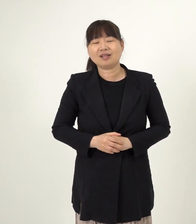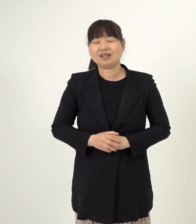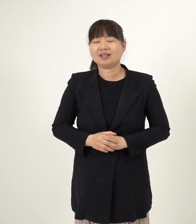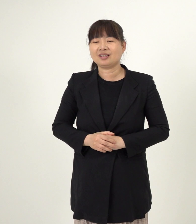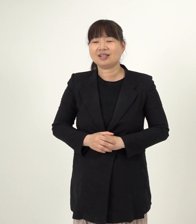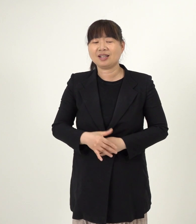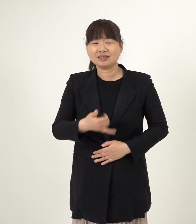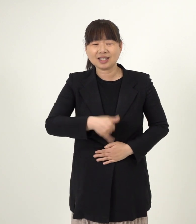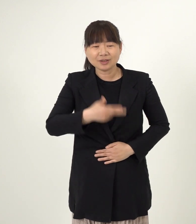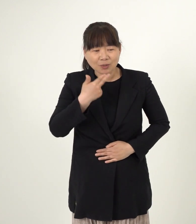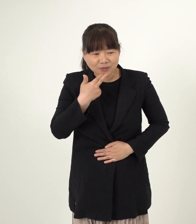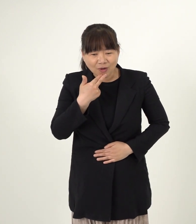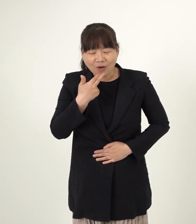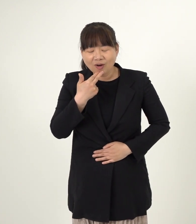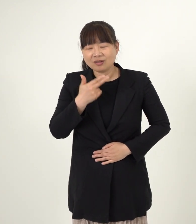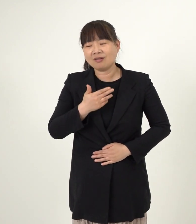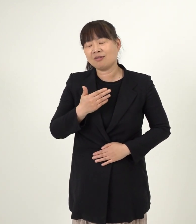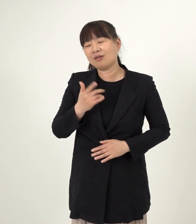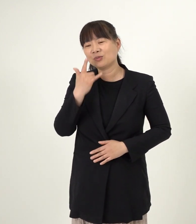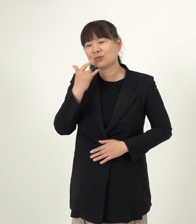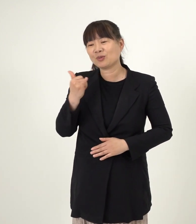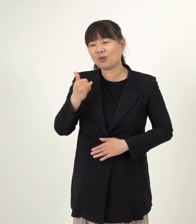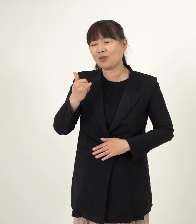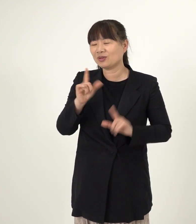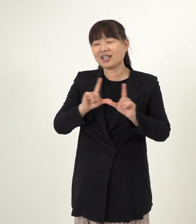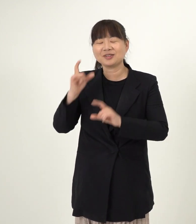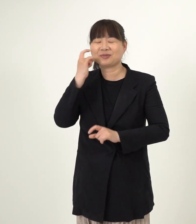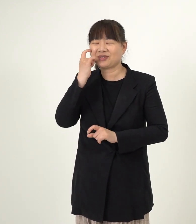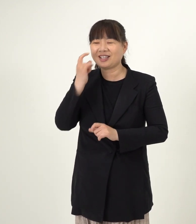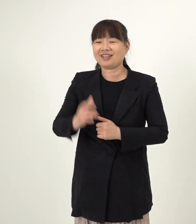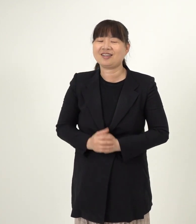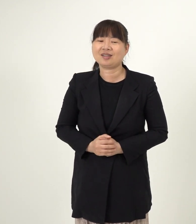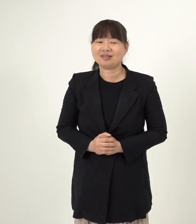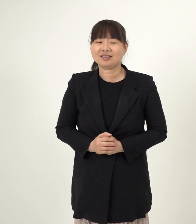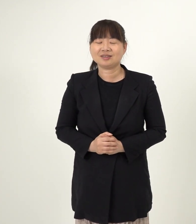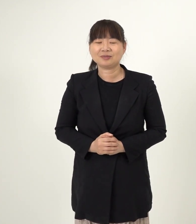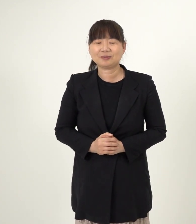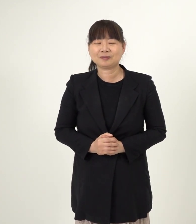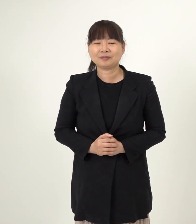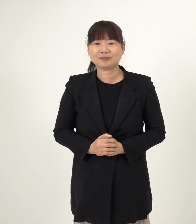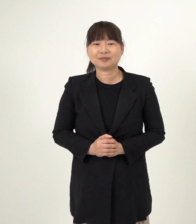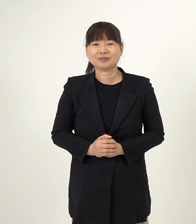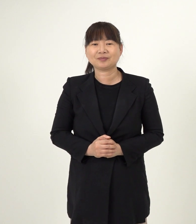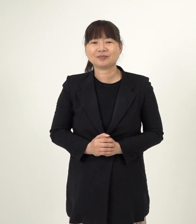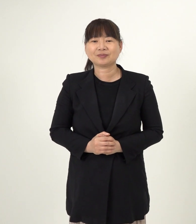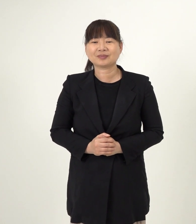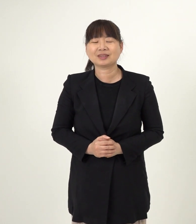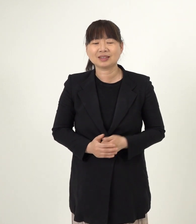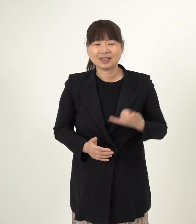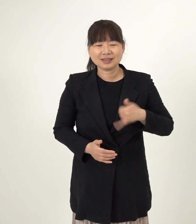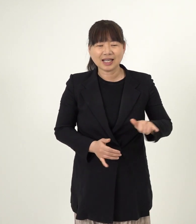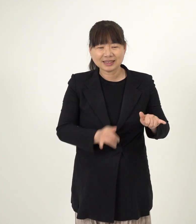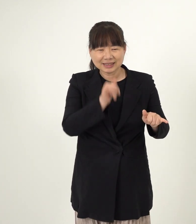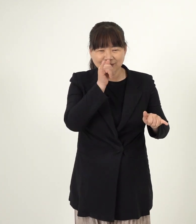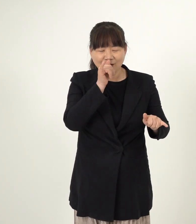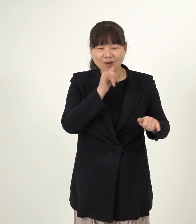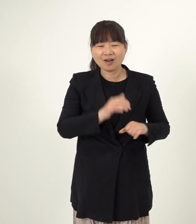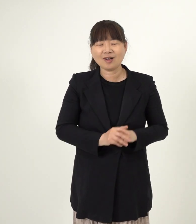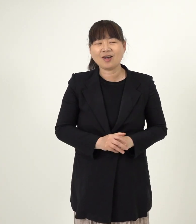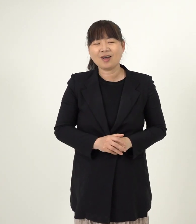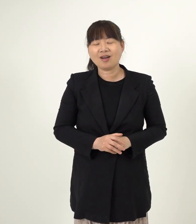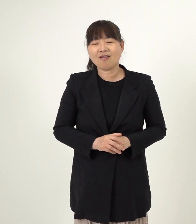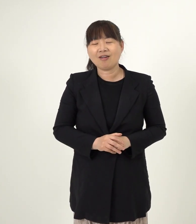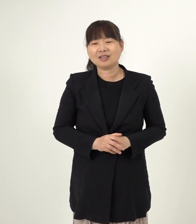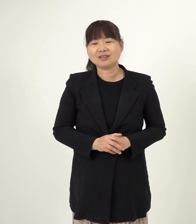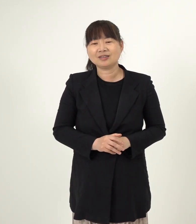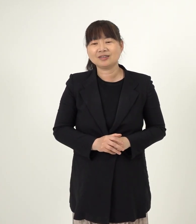그 자식 없으면 못 살잖아요. 에? 그 자식 있으면 그냥 엄마